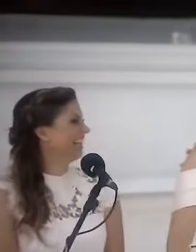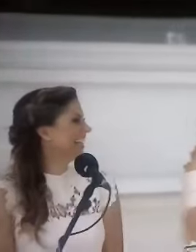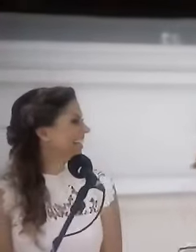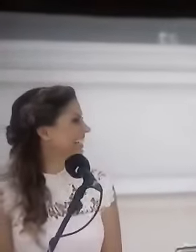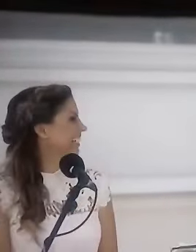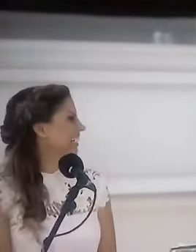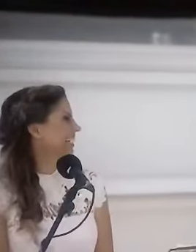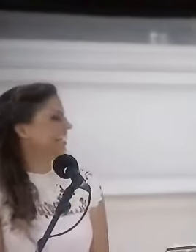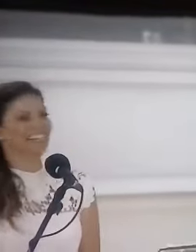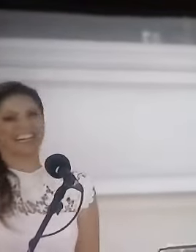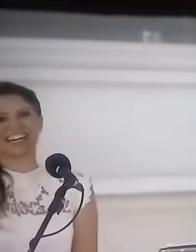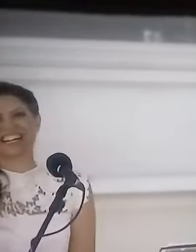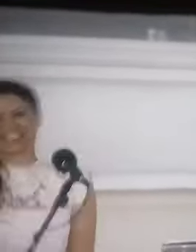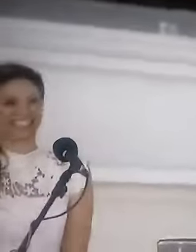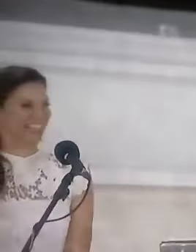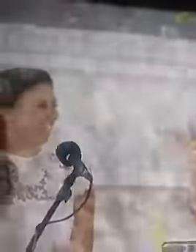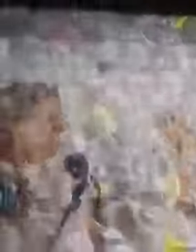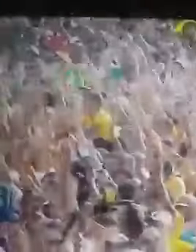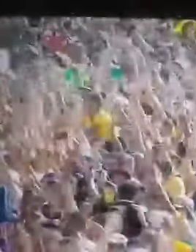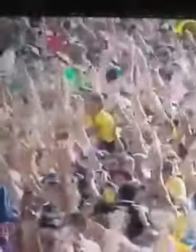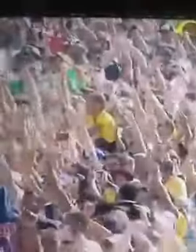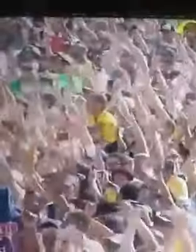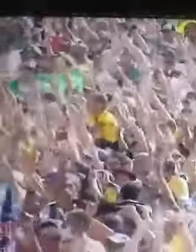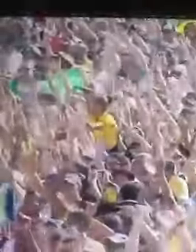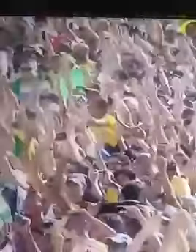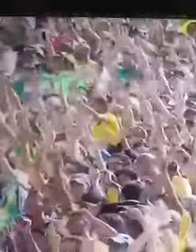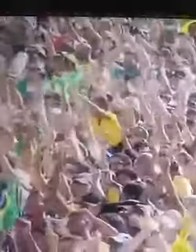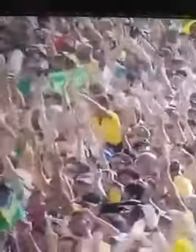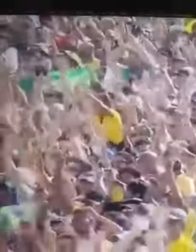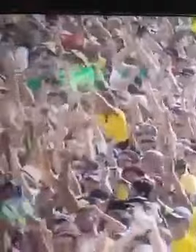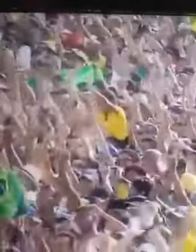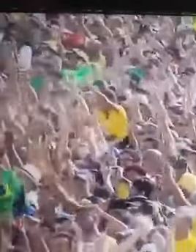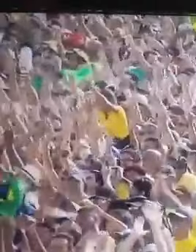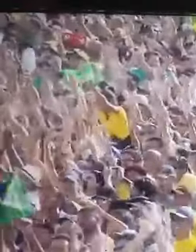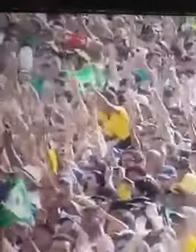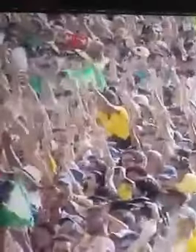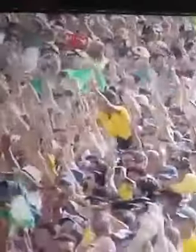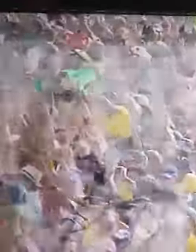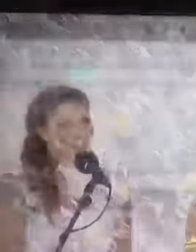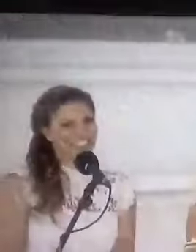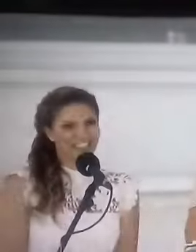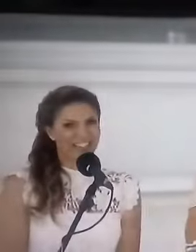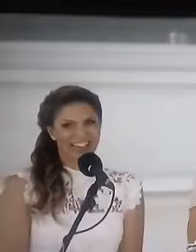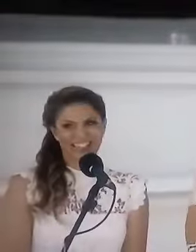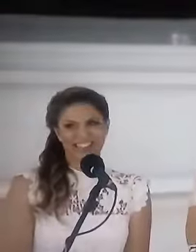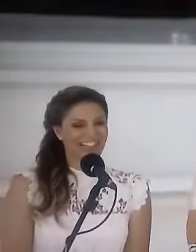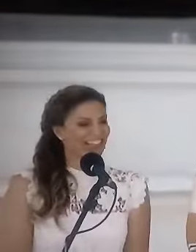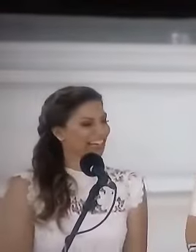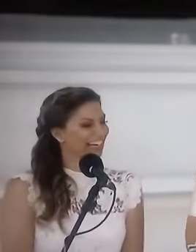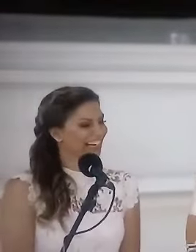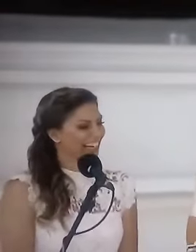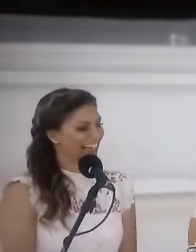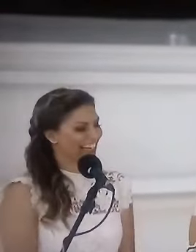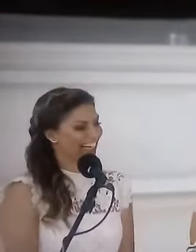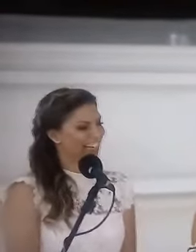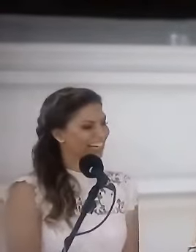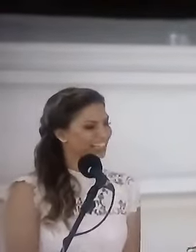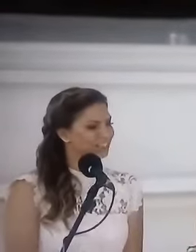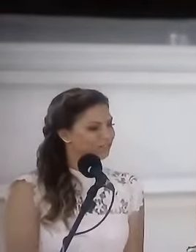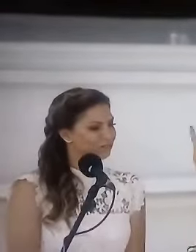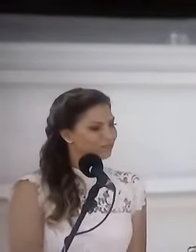transmissão aí da posse. Um beijo pro casal, presidente Jair Bolsonaro e a primeira-dama Michelle Bolsonaro. Atendendo o pedido